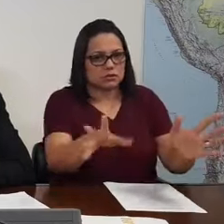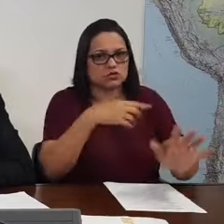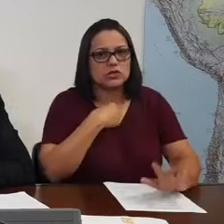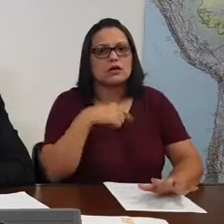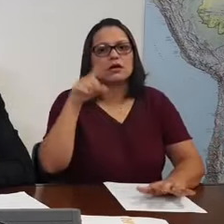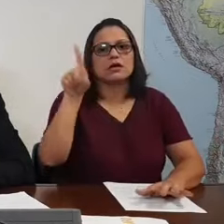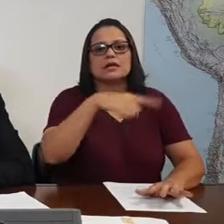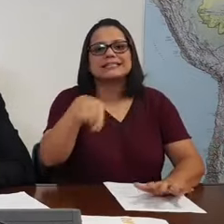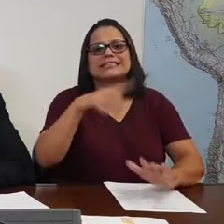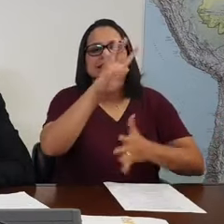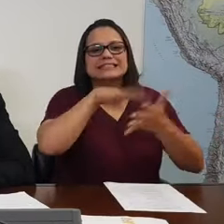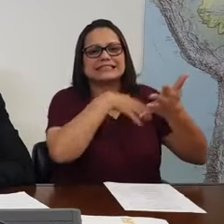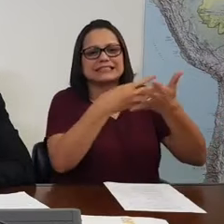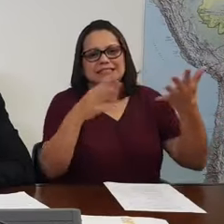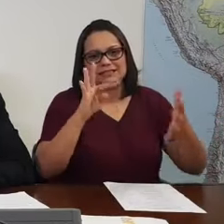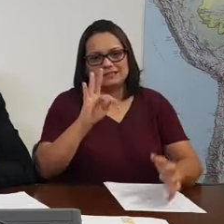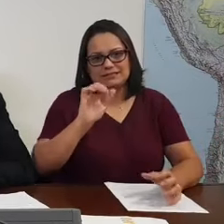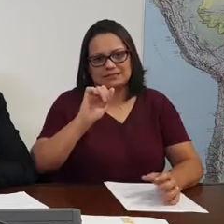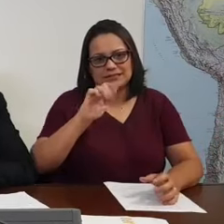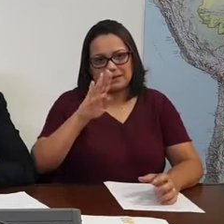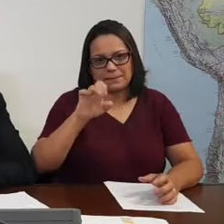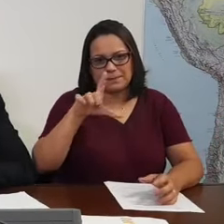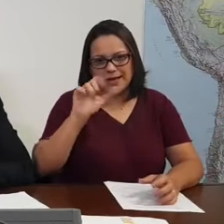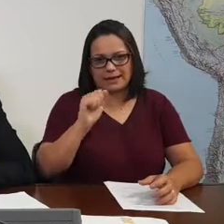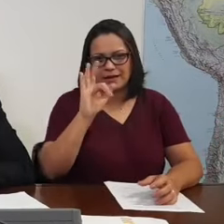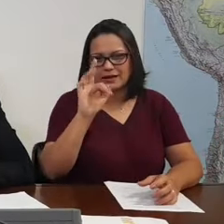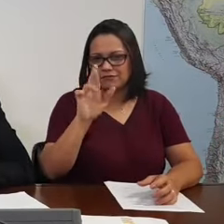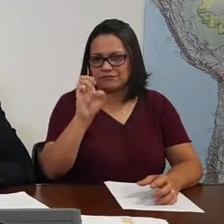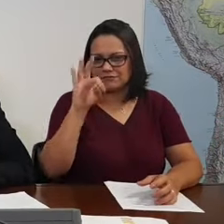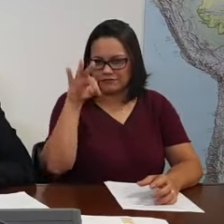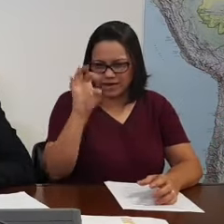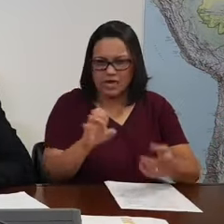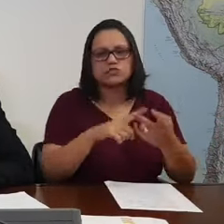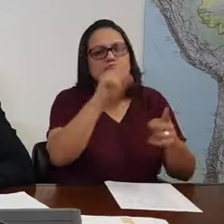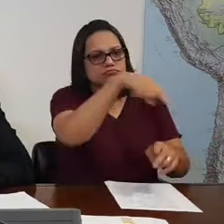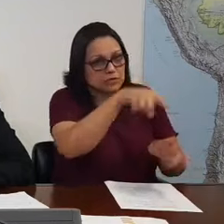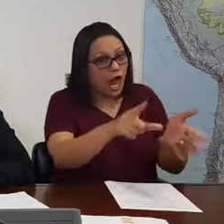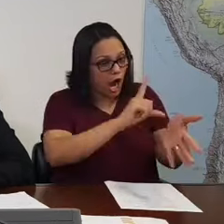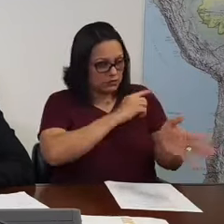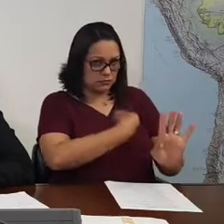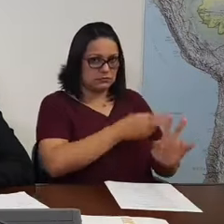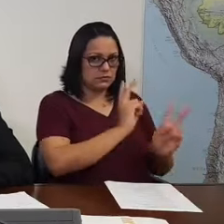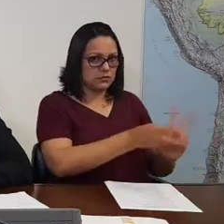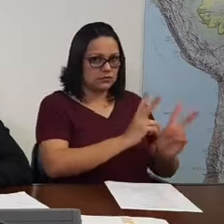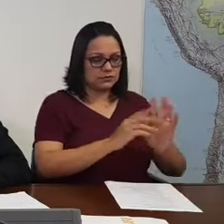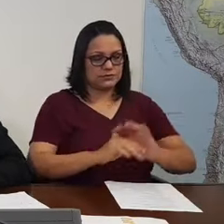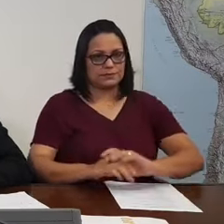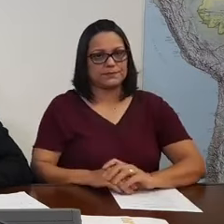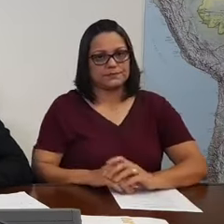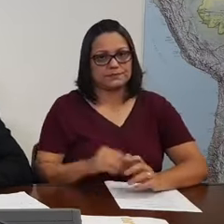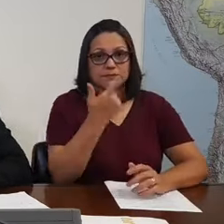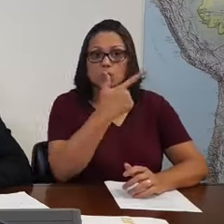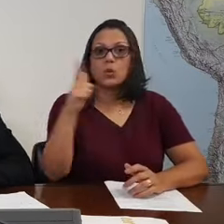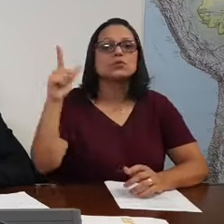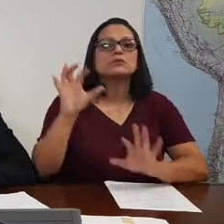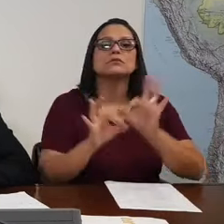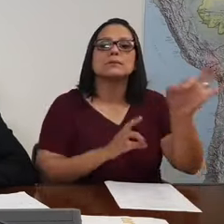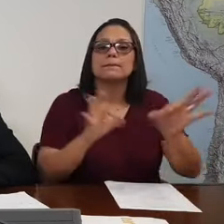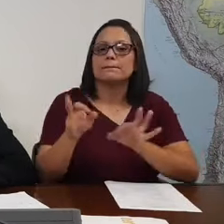revogamos a nova tabela de frete, fica valendo a anterior. Né? Outras medidas para eles, um projeto nosso apresentado na